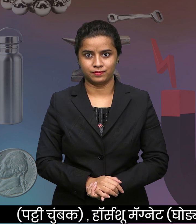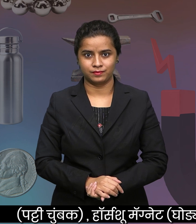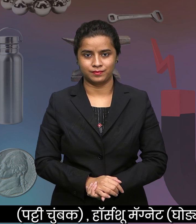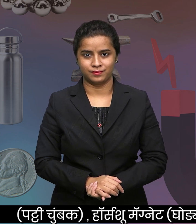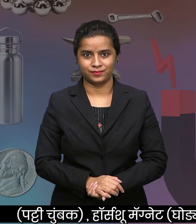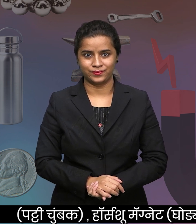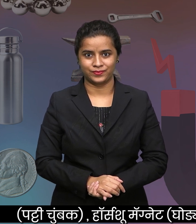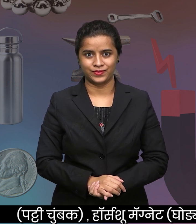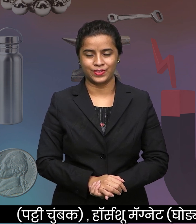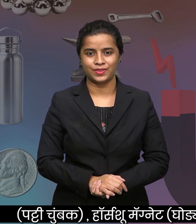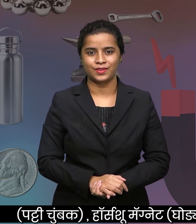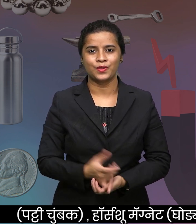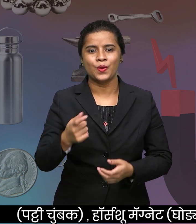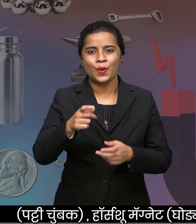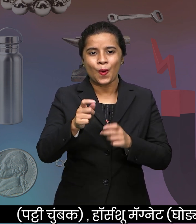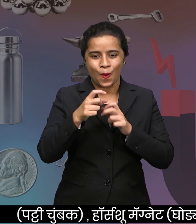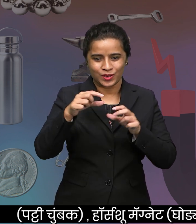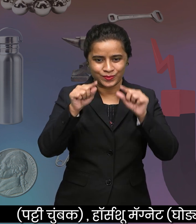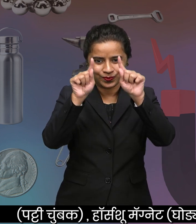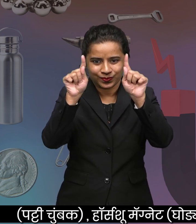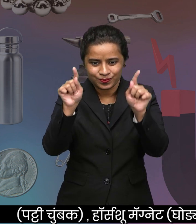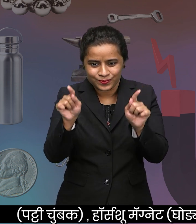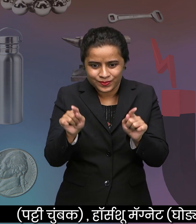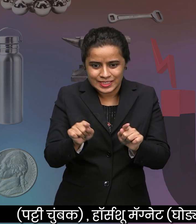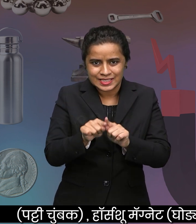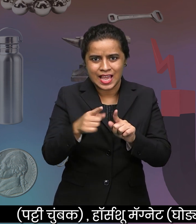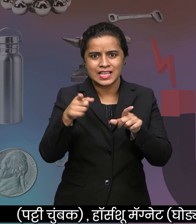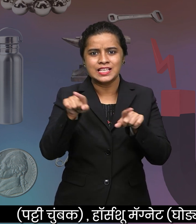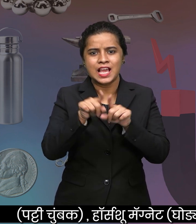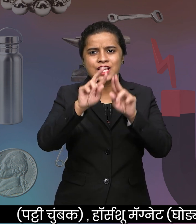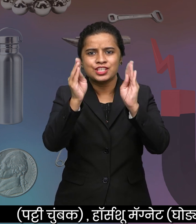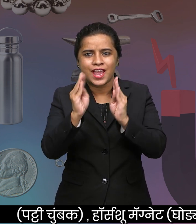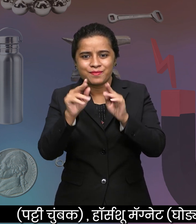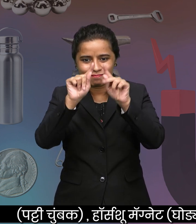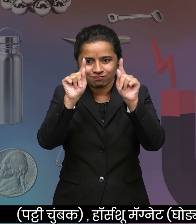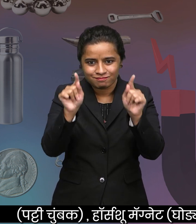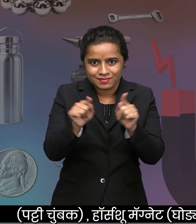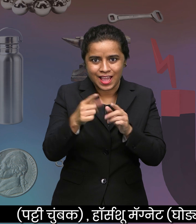पट्टी चुंबक, हॉर्स शू मॅग्नेट, घोड्याच्या नालाच्या आकाराचे किंवा नालाकृती चुंबक,